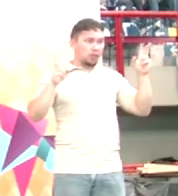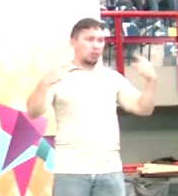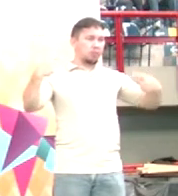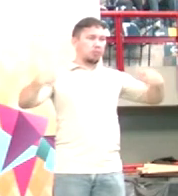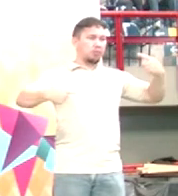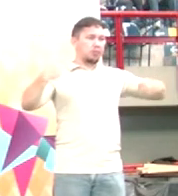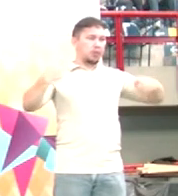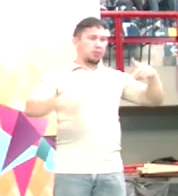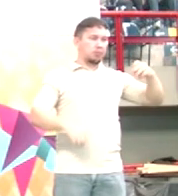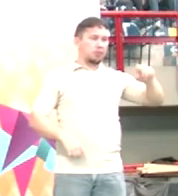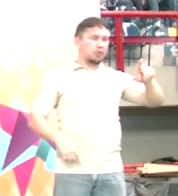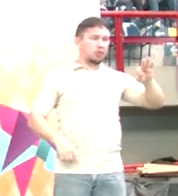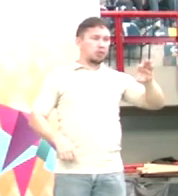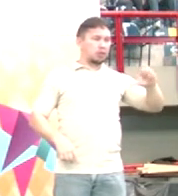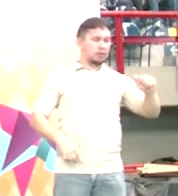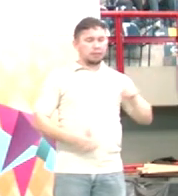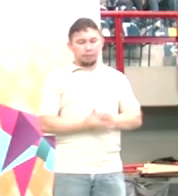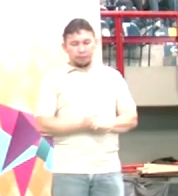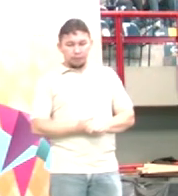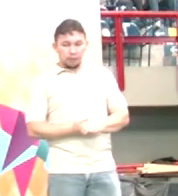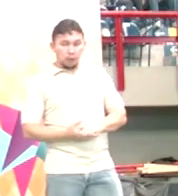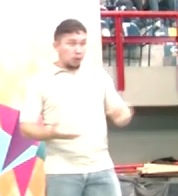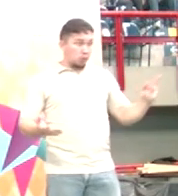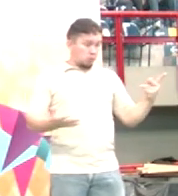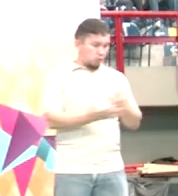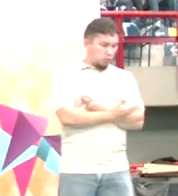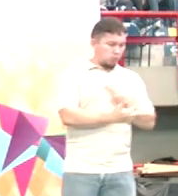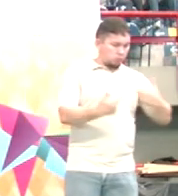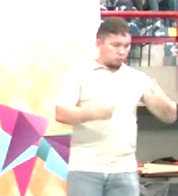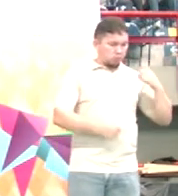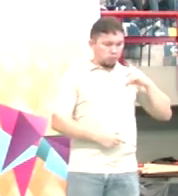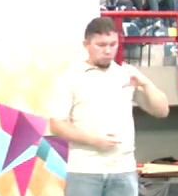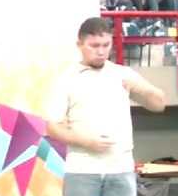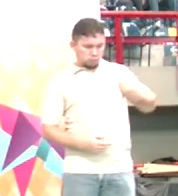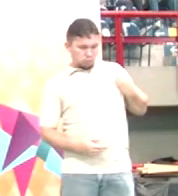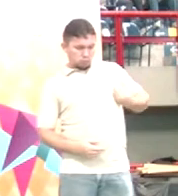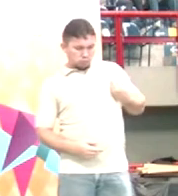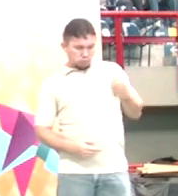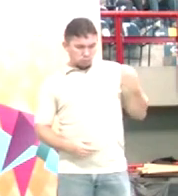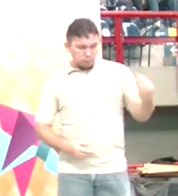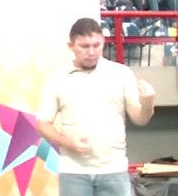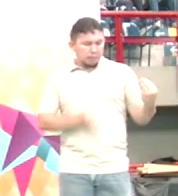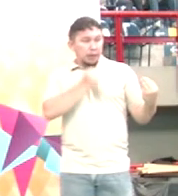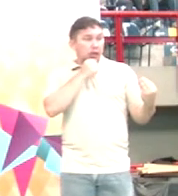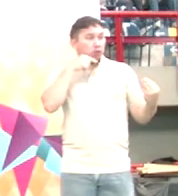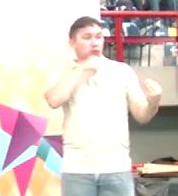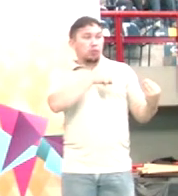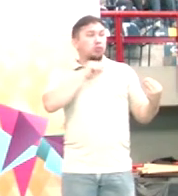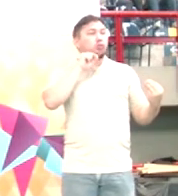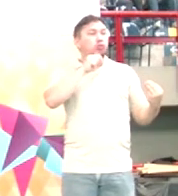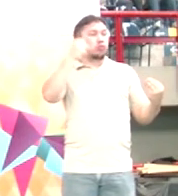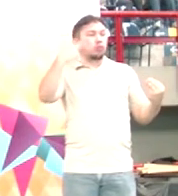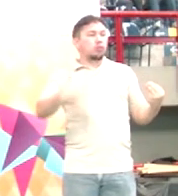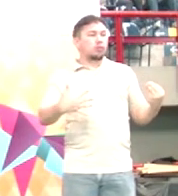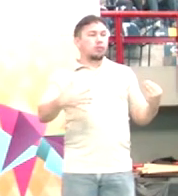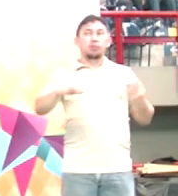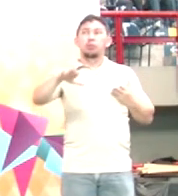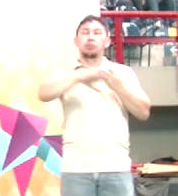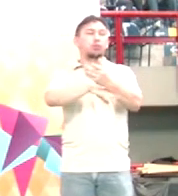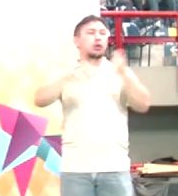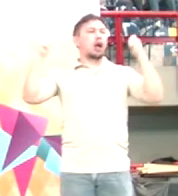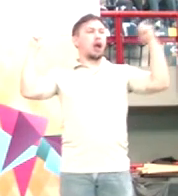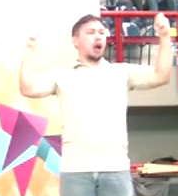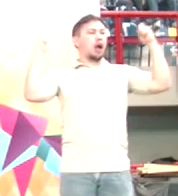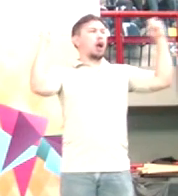política, sabe? Quando ele diz assim, consequência dos acontecimentos presentes. Por exemplo, por que estamos indo às